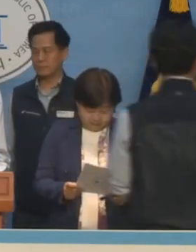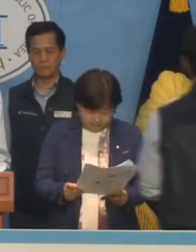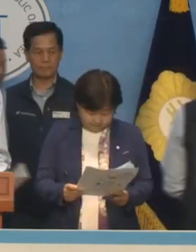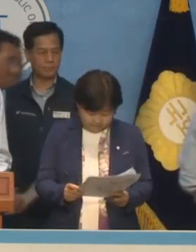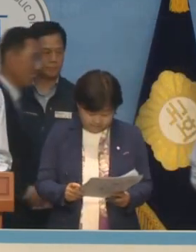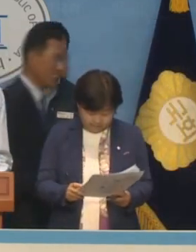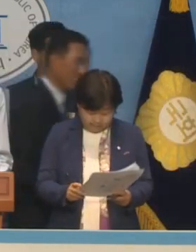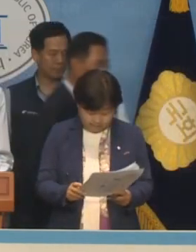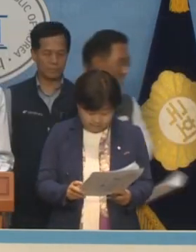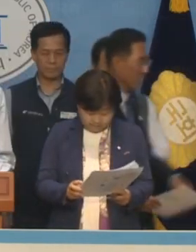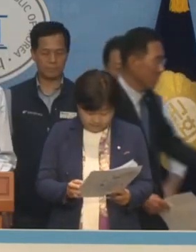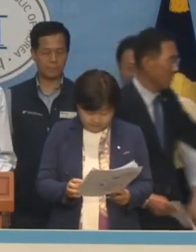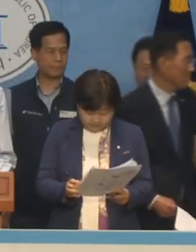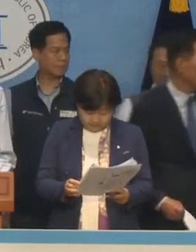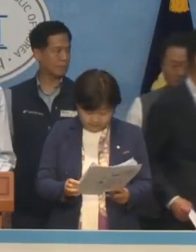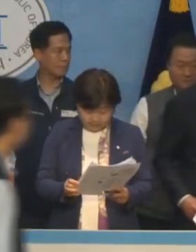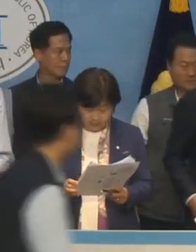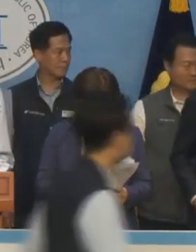있어요? 위치가?